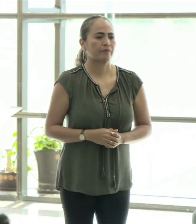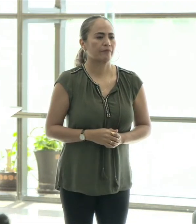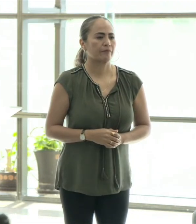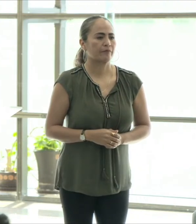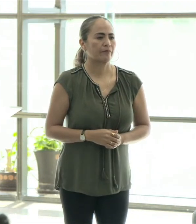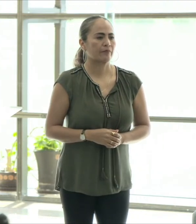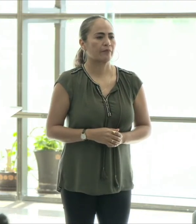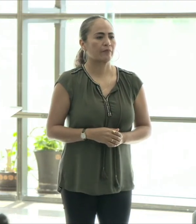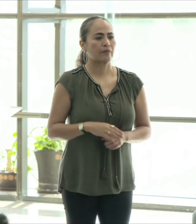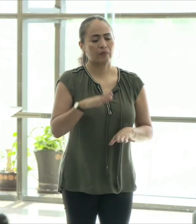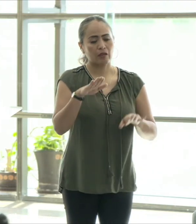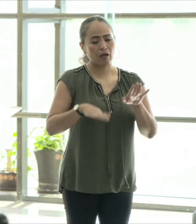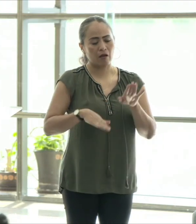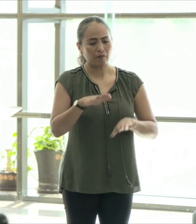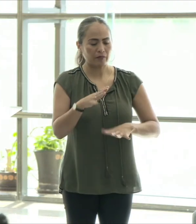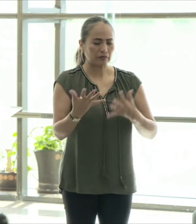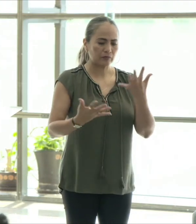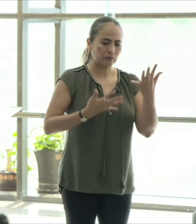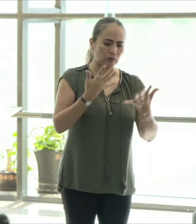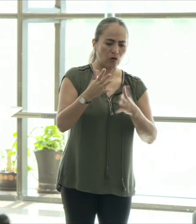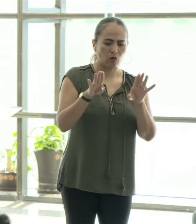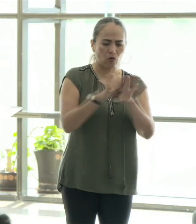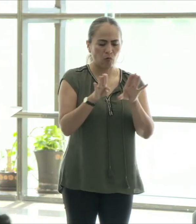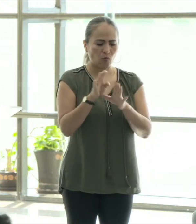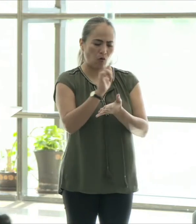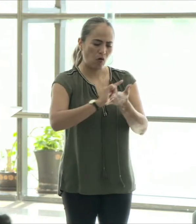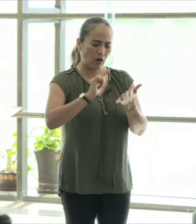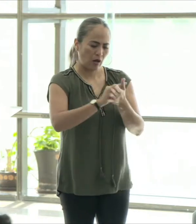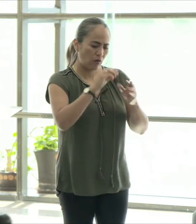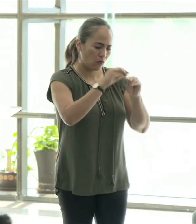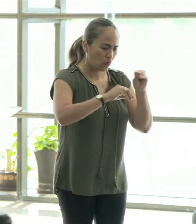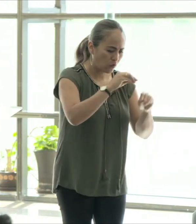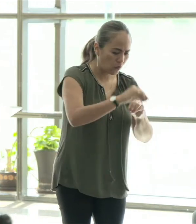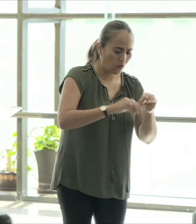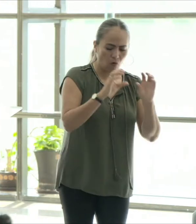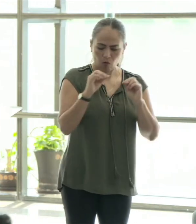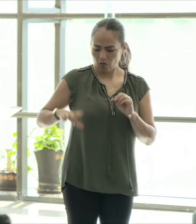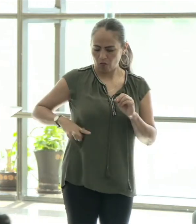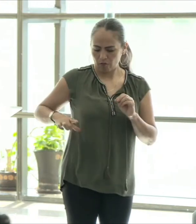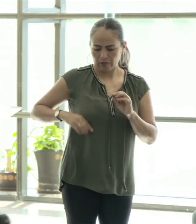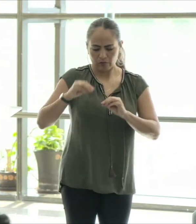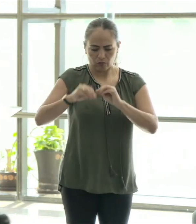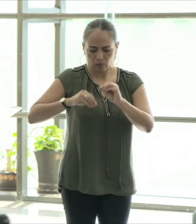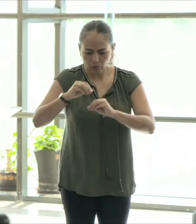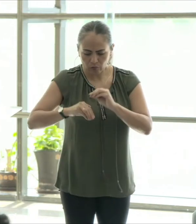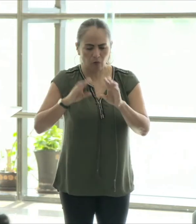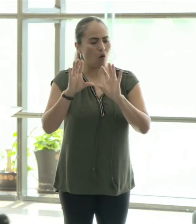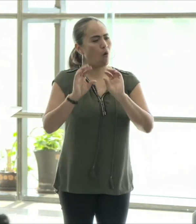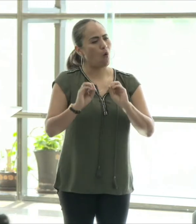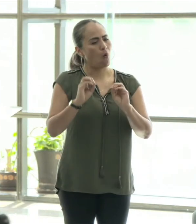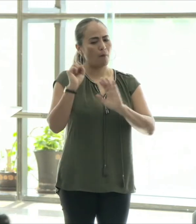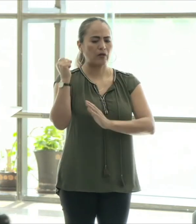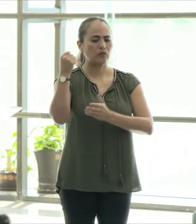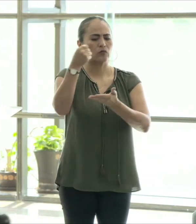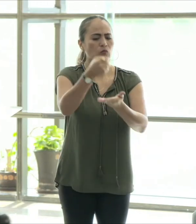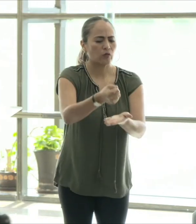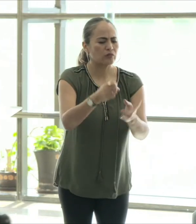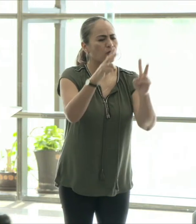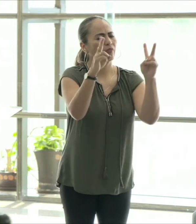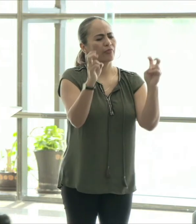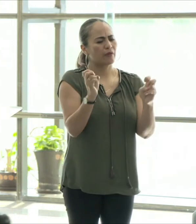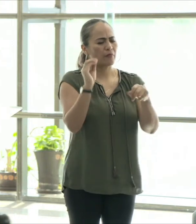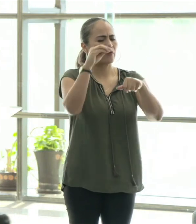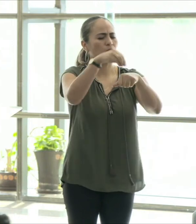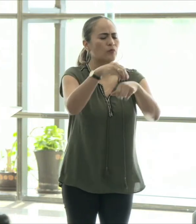en ocasiones de permear en las políticas públicas en los programas gubernamentales y en el presupuesto están